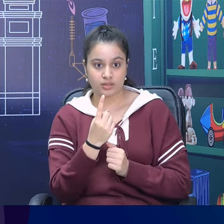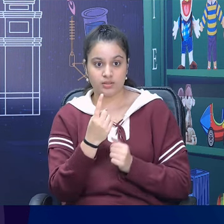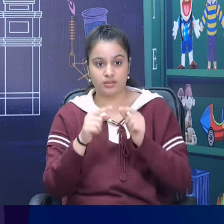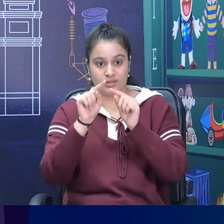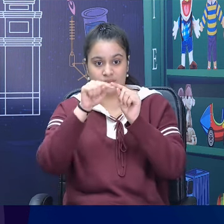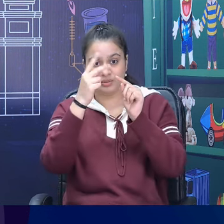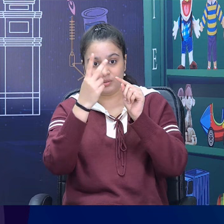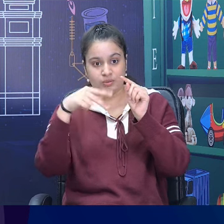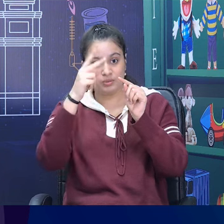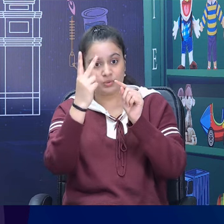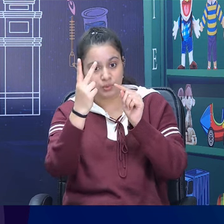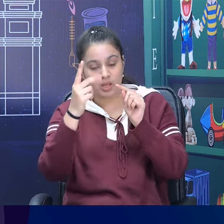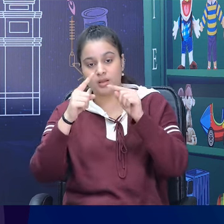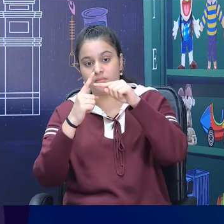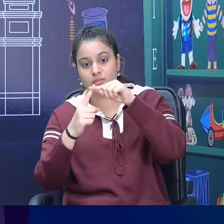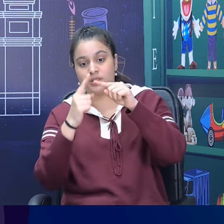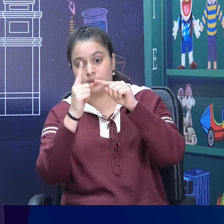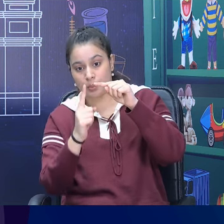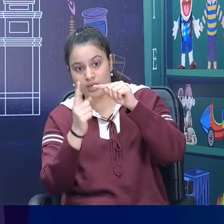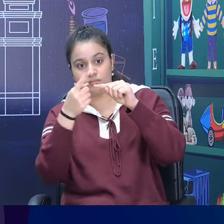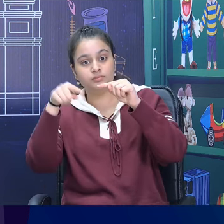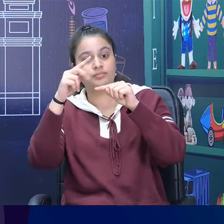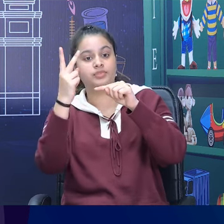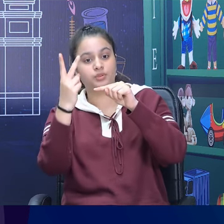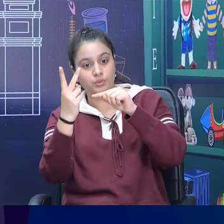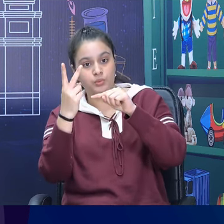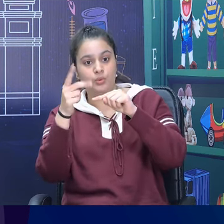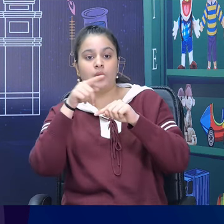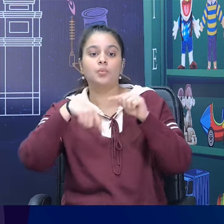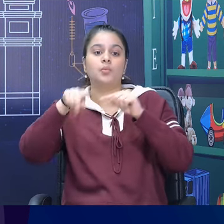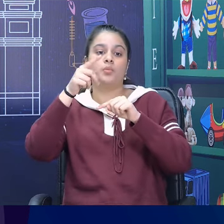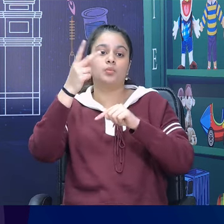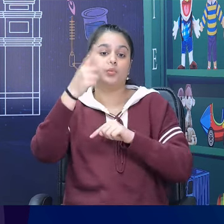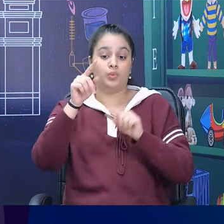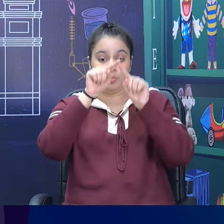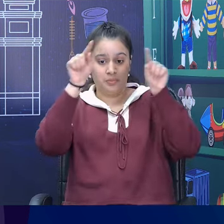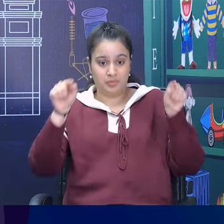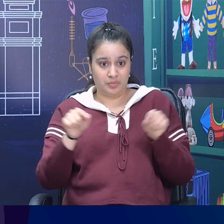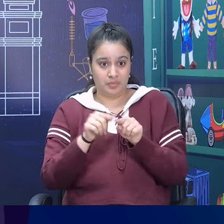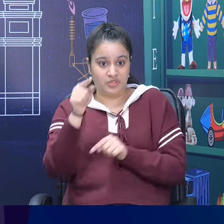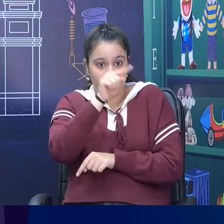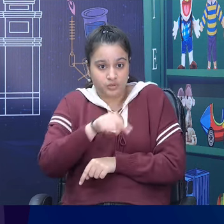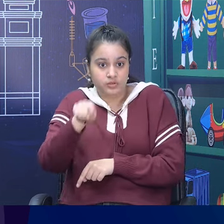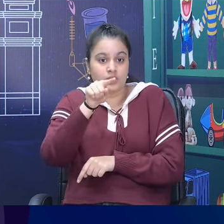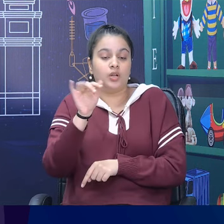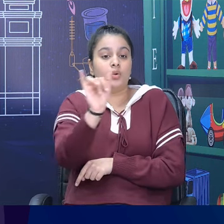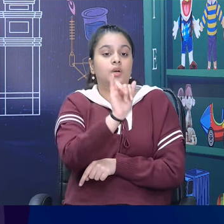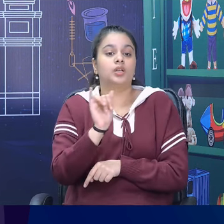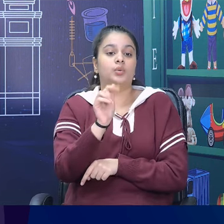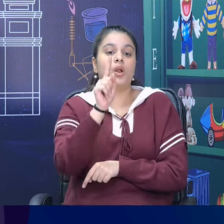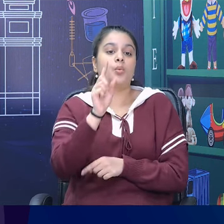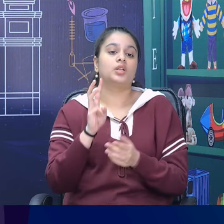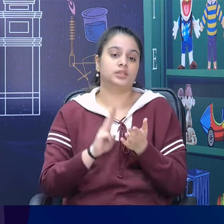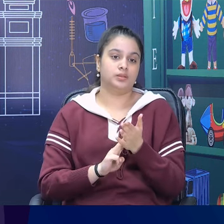√2 √2 आएगा उससे हम जो है इसको रेडियस मानकर एक आर्क ड्र करके हम √2 को बता सकते हैं कैसे हम नंबर लाइन को